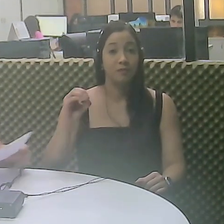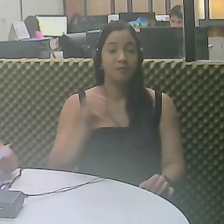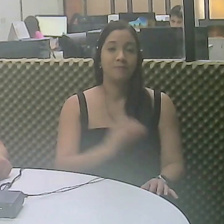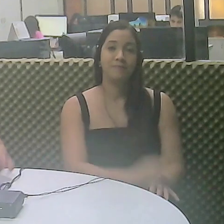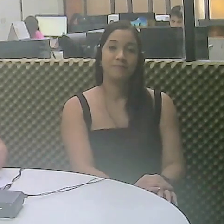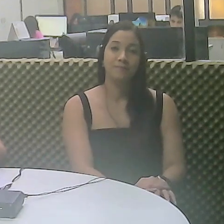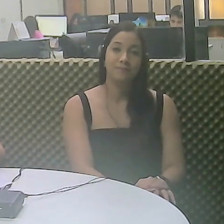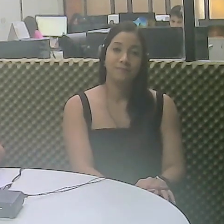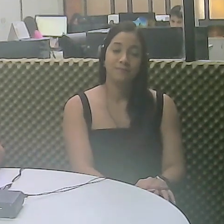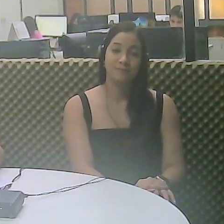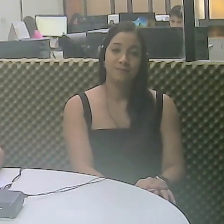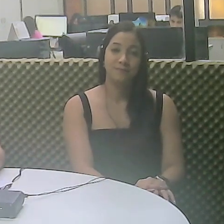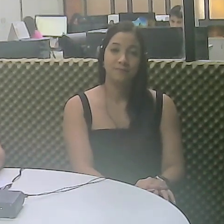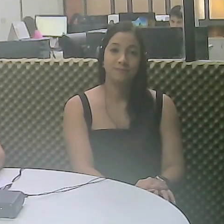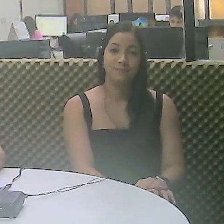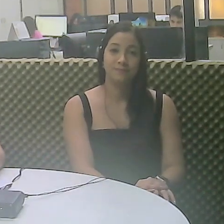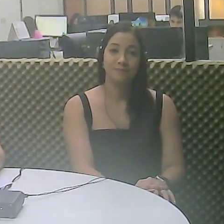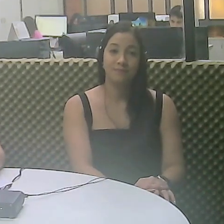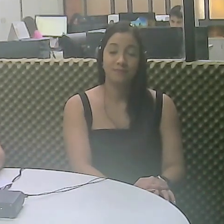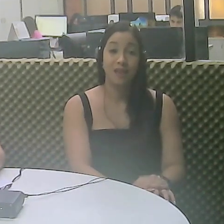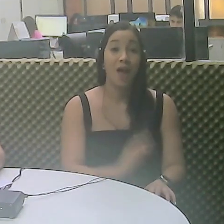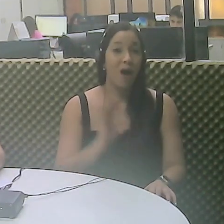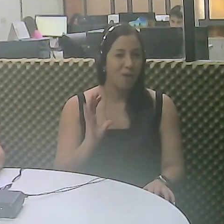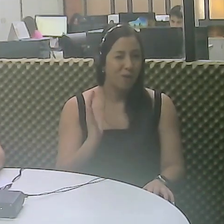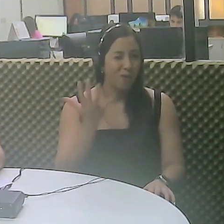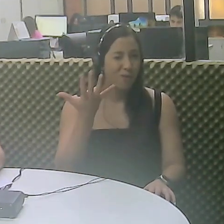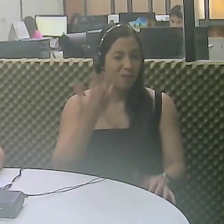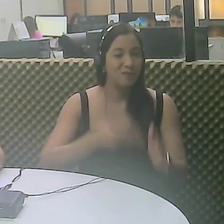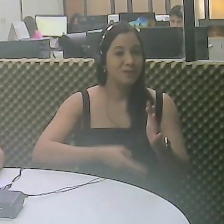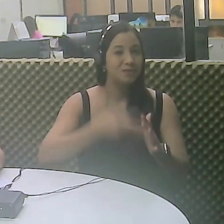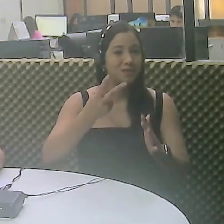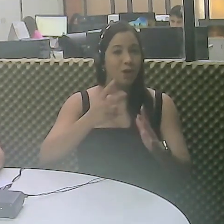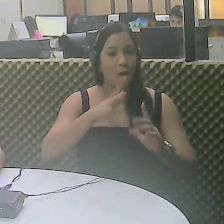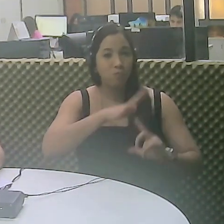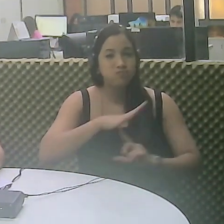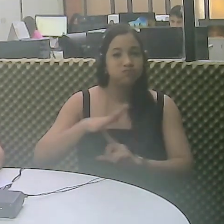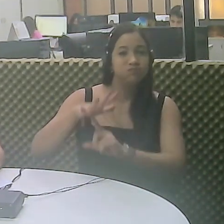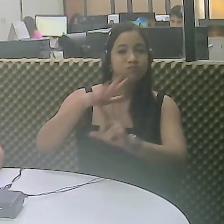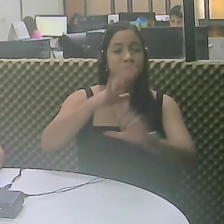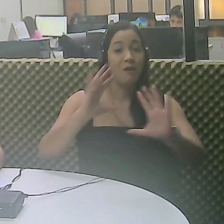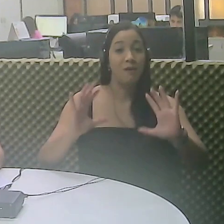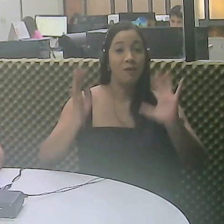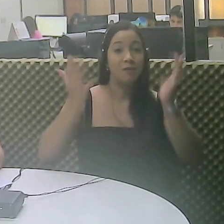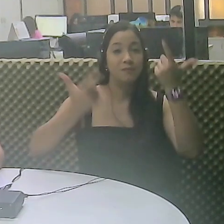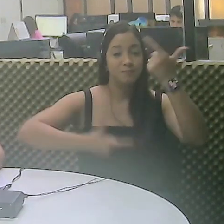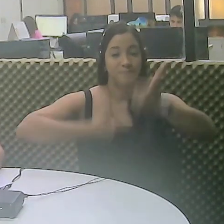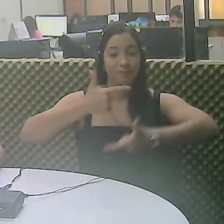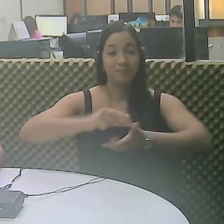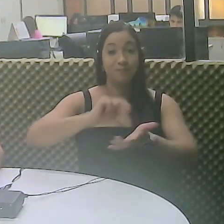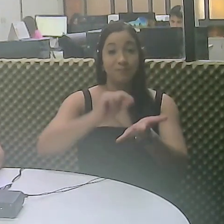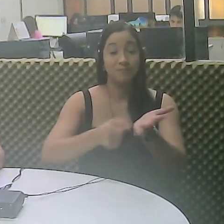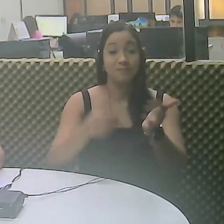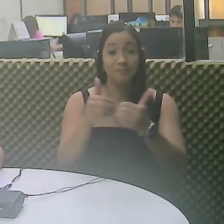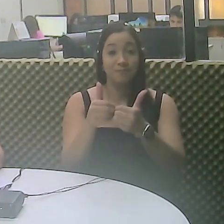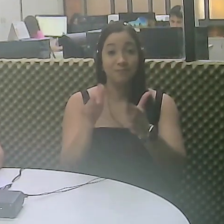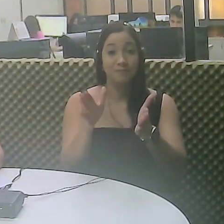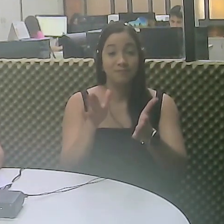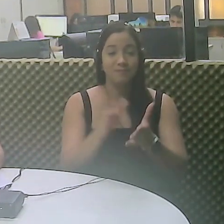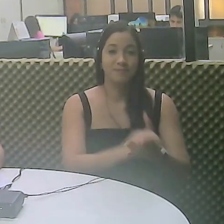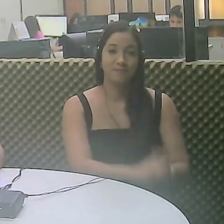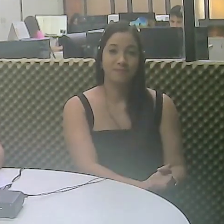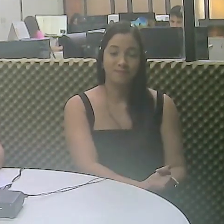3239-2800. Vem aí o segundo mega feirão de empregos. As inscrições estão abertas.